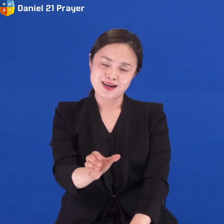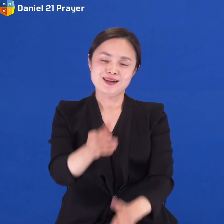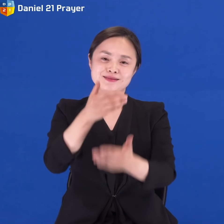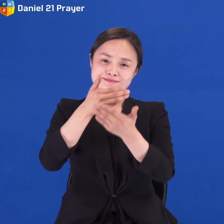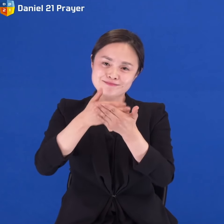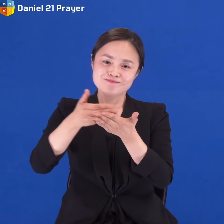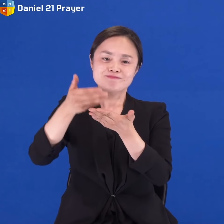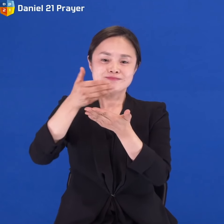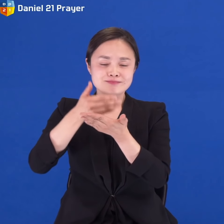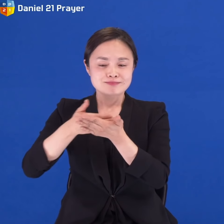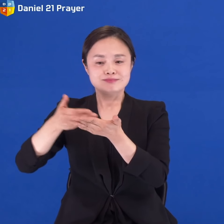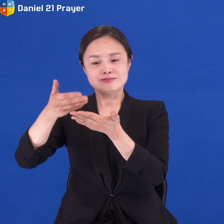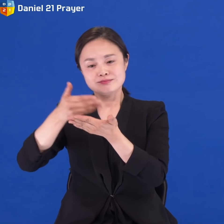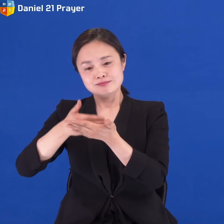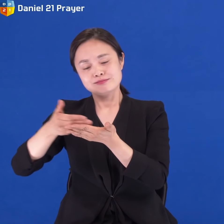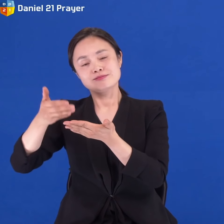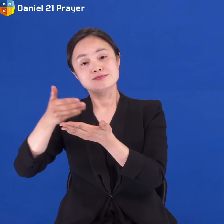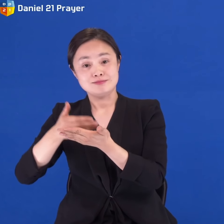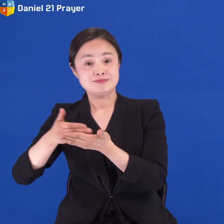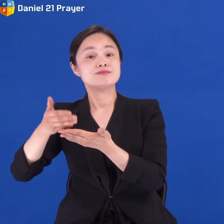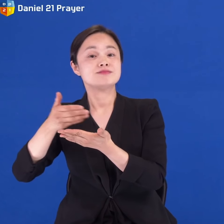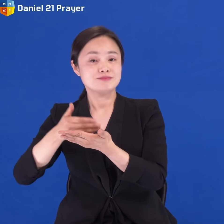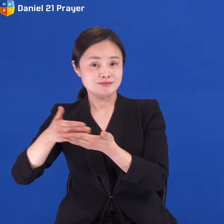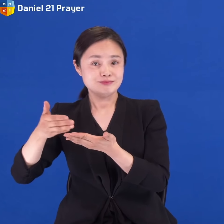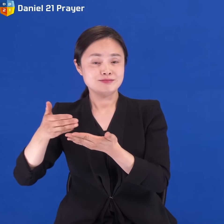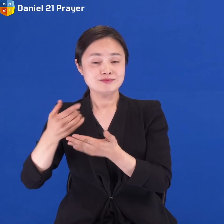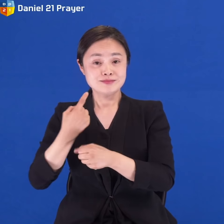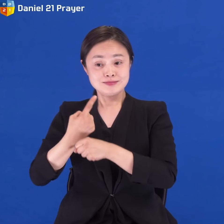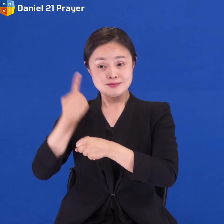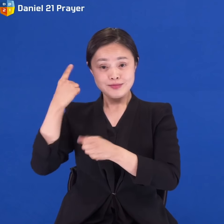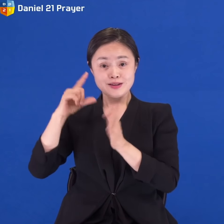그렸지만 제가 작년에 그린 십자가는